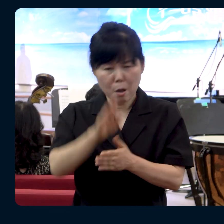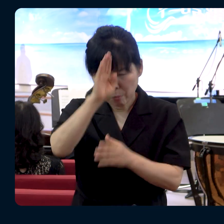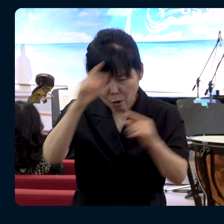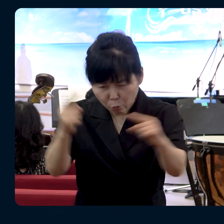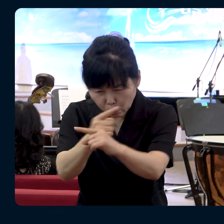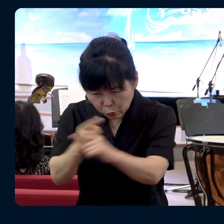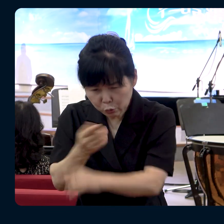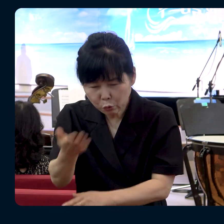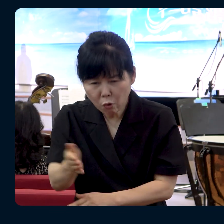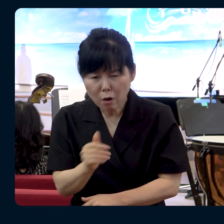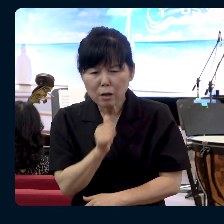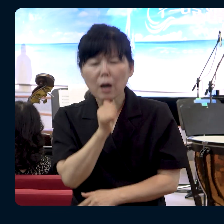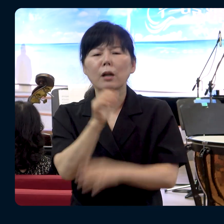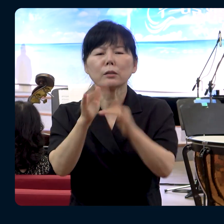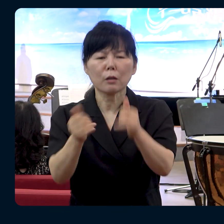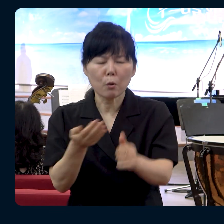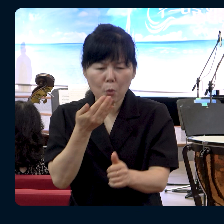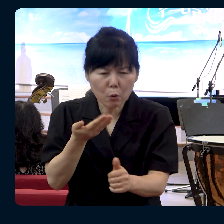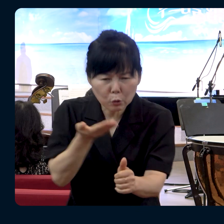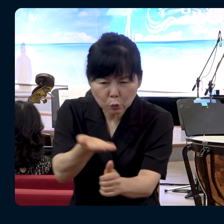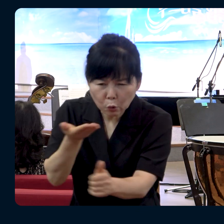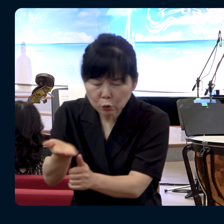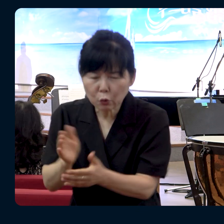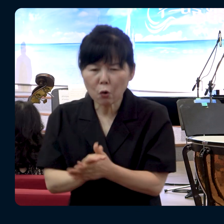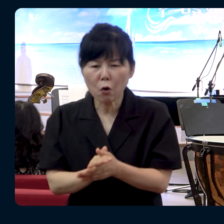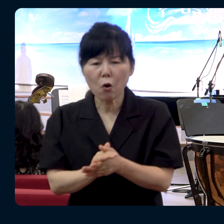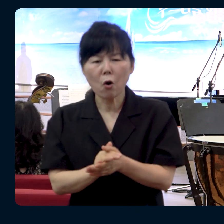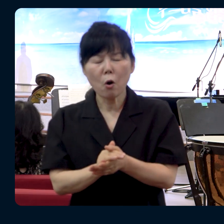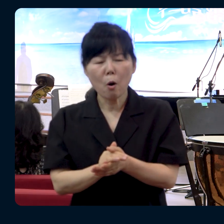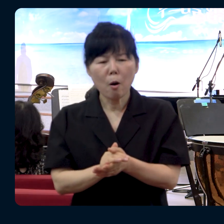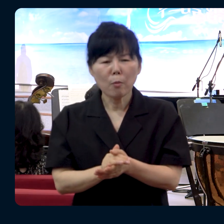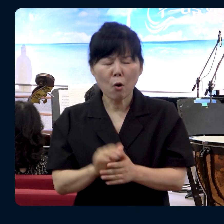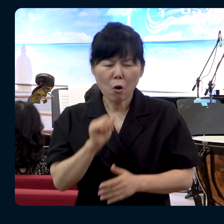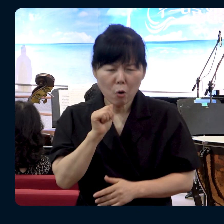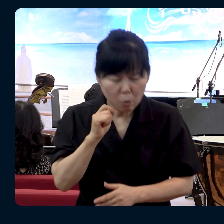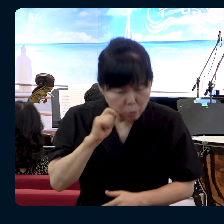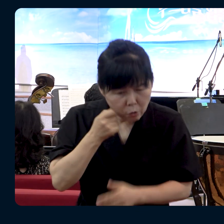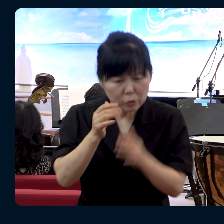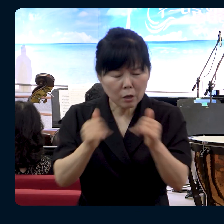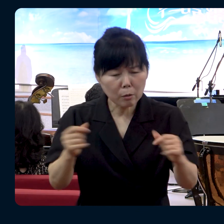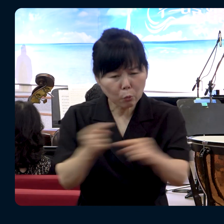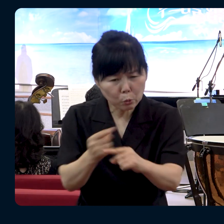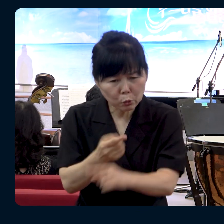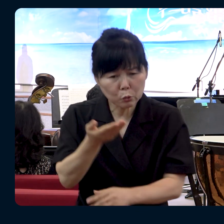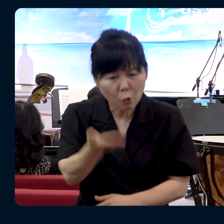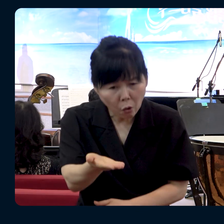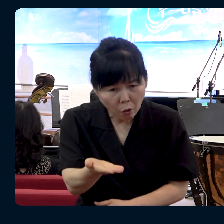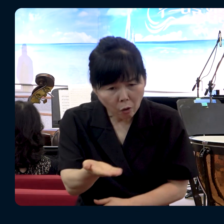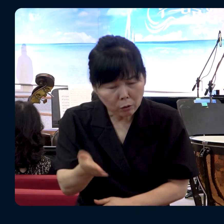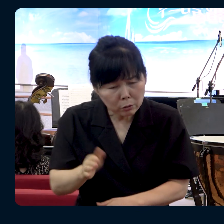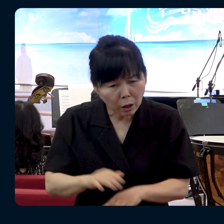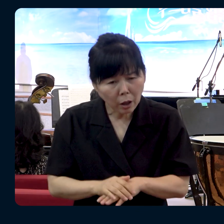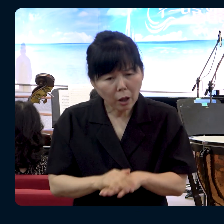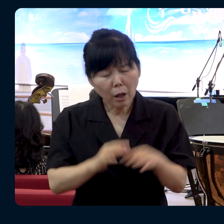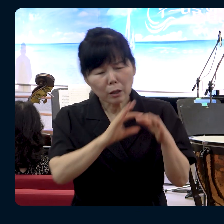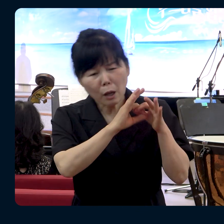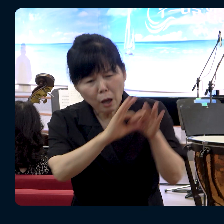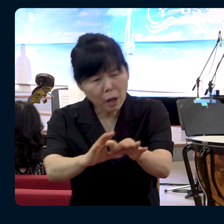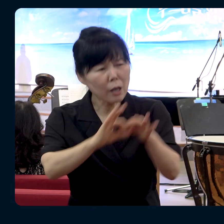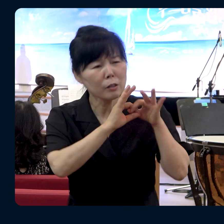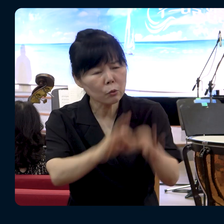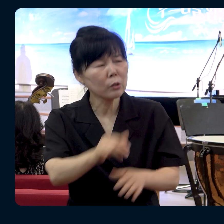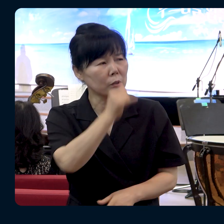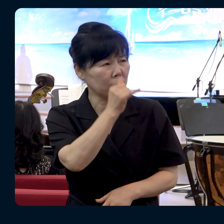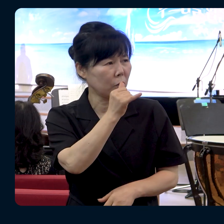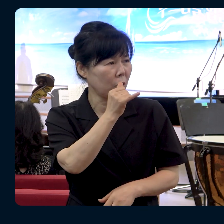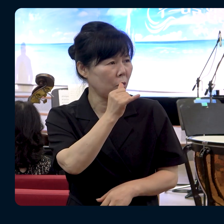고치시고 가난한 자를 먹이시고 수많은 병든 자, 귀신 들린 자, 어려운 자들을 다 고치셨는데 해결되지 않는 한 가지 문제가